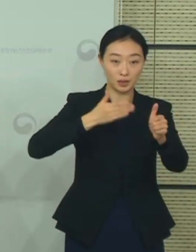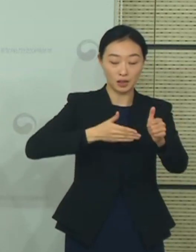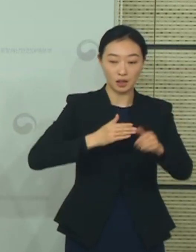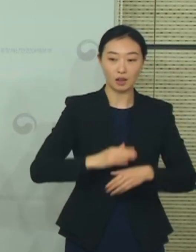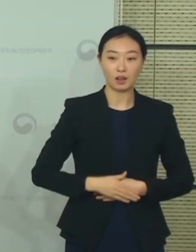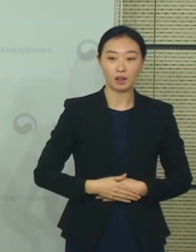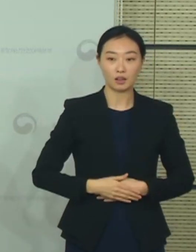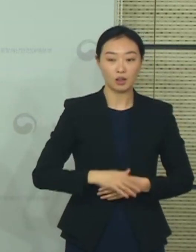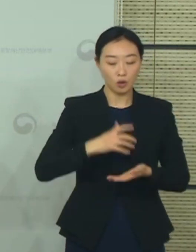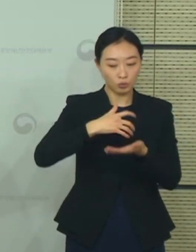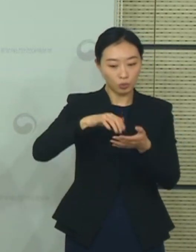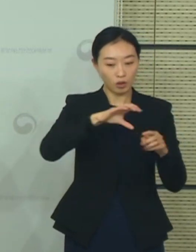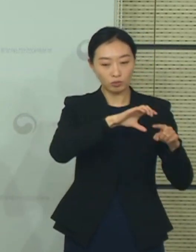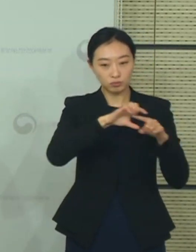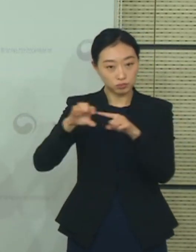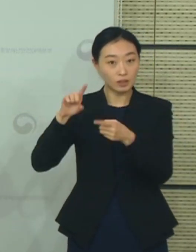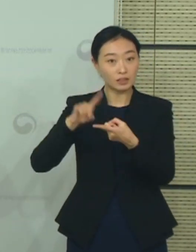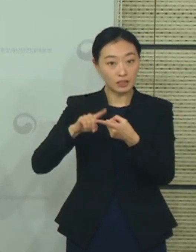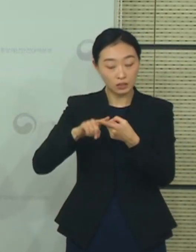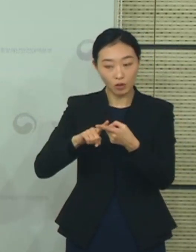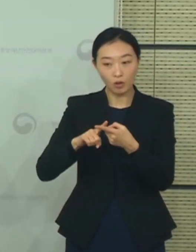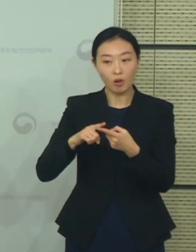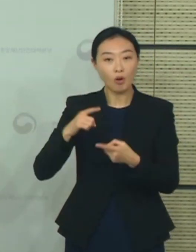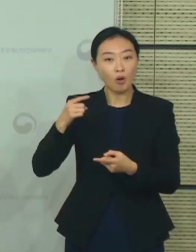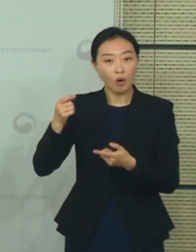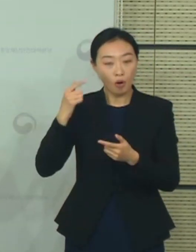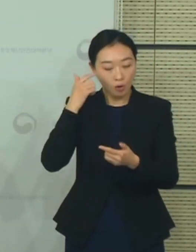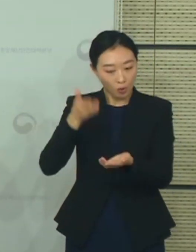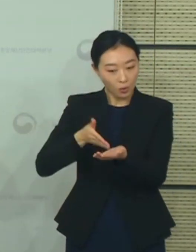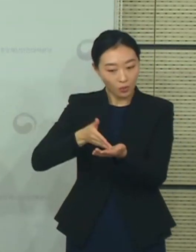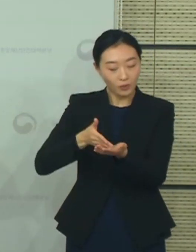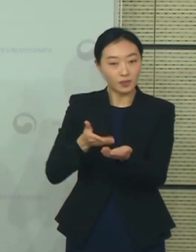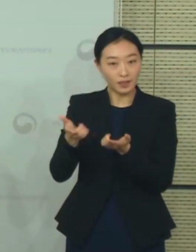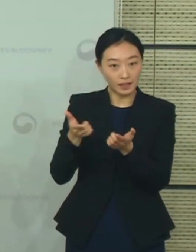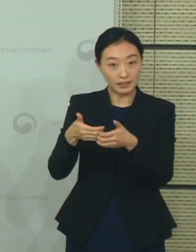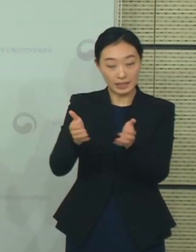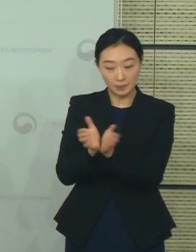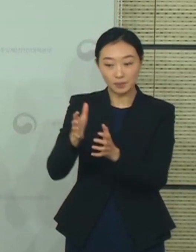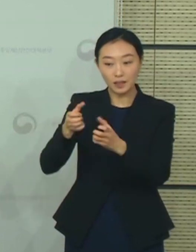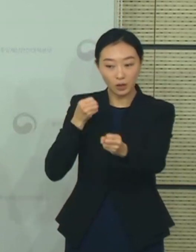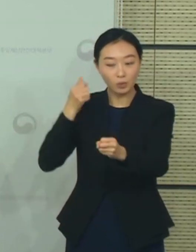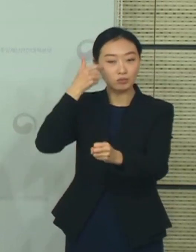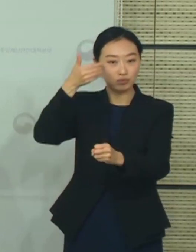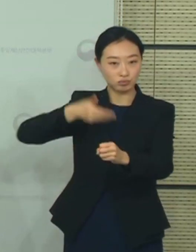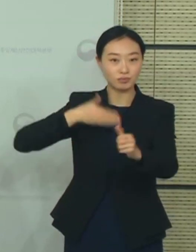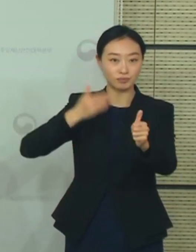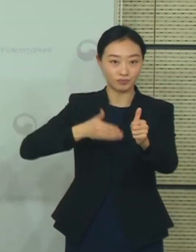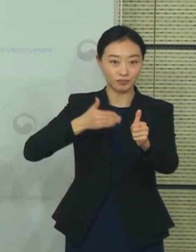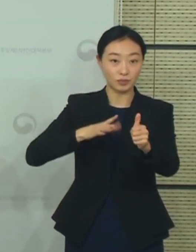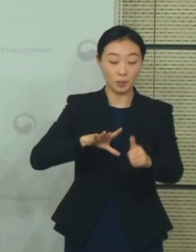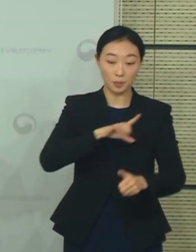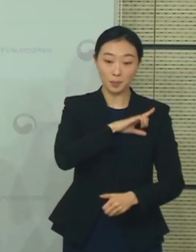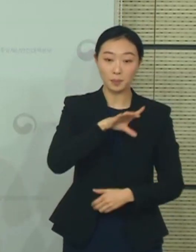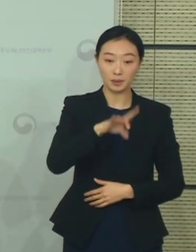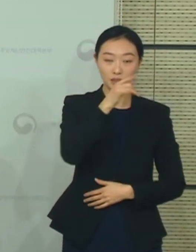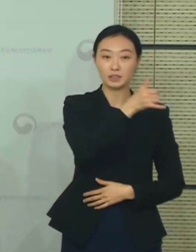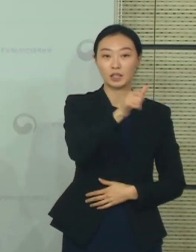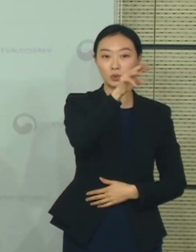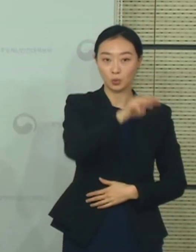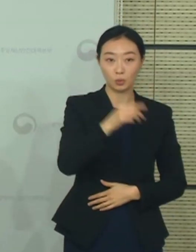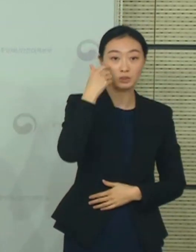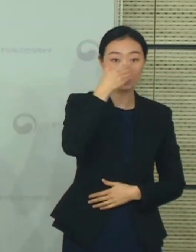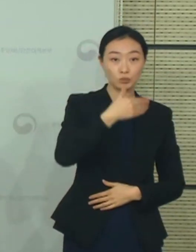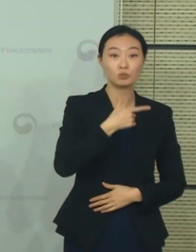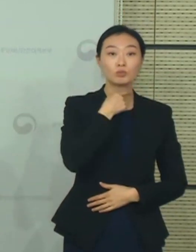등은 브리핑 이후에 언론 대응팀에 문의를 해주시길 바랍니다. 우선 세종부터 질문을 받도록 하겠습니다. 질문하실 기자분은 손을